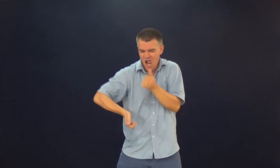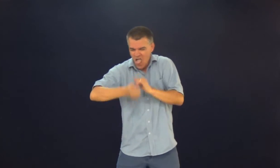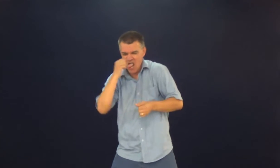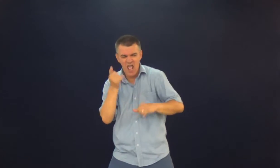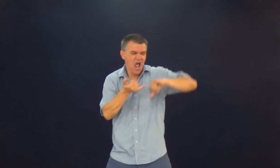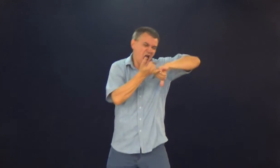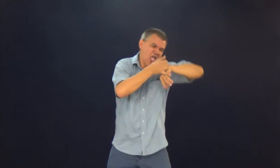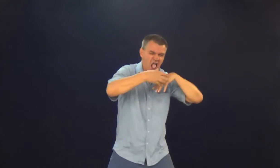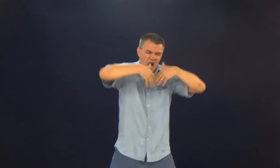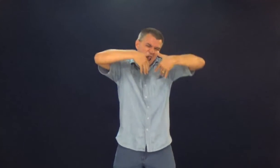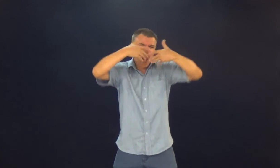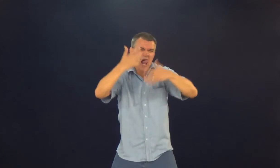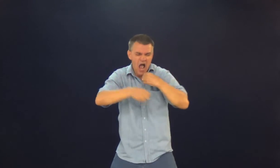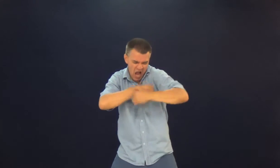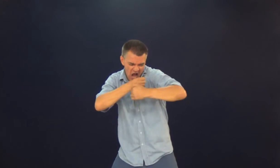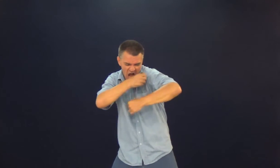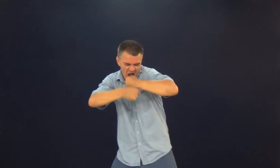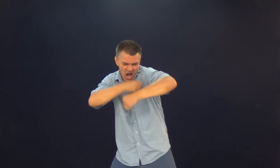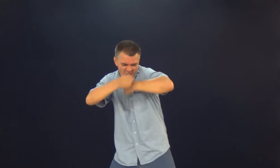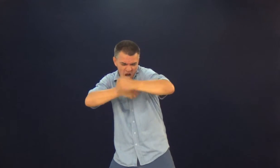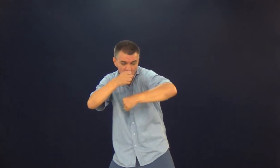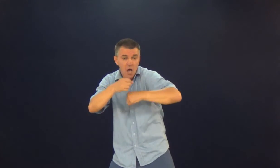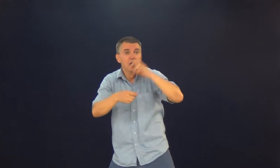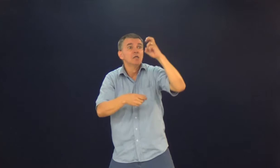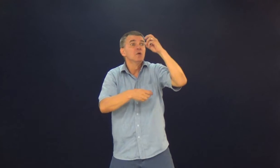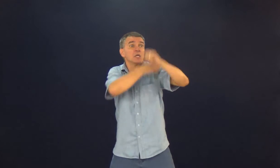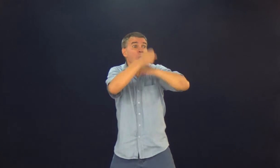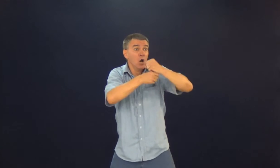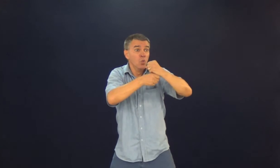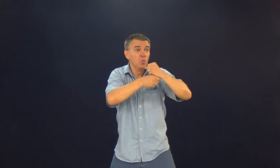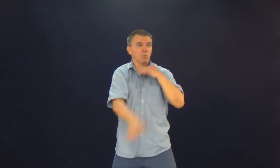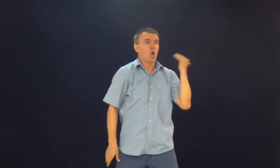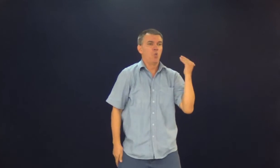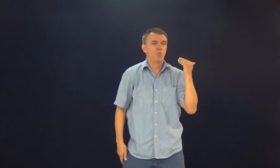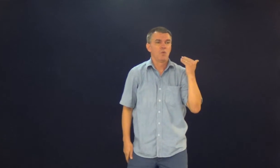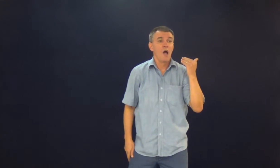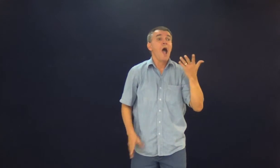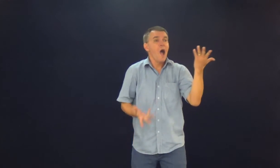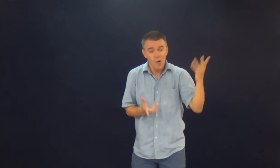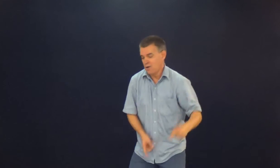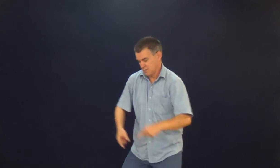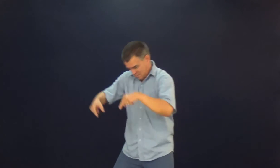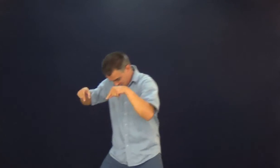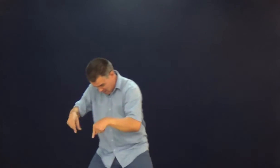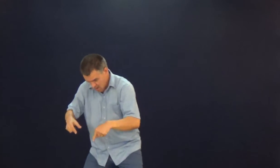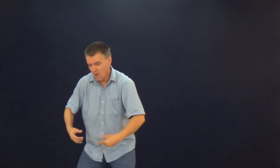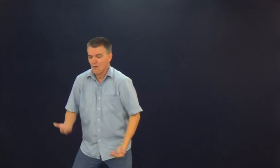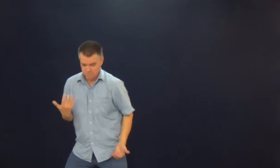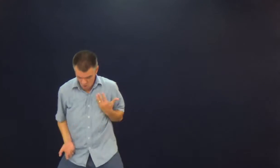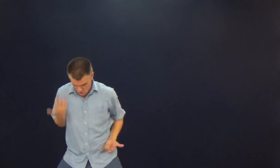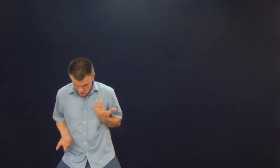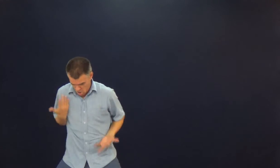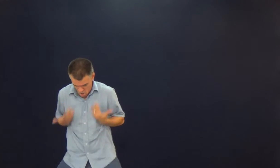bebo eu tenho outros casos além do casamento eu minto roubo e